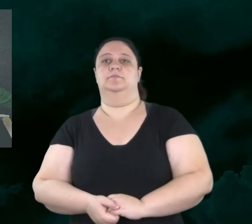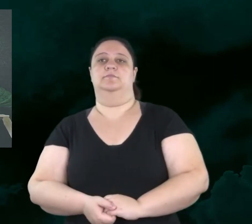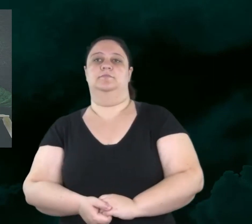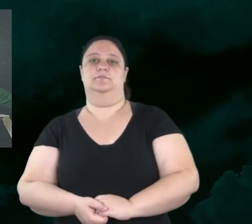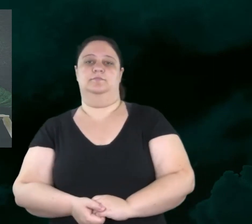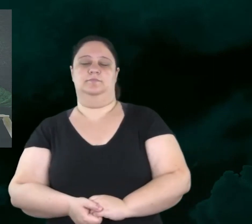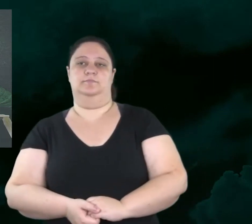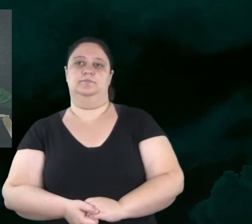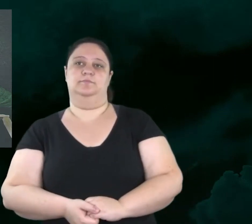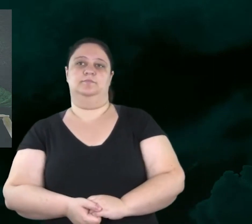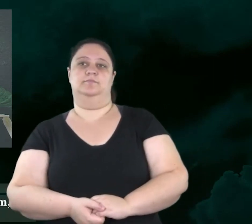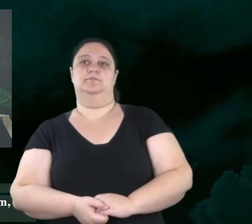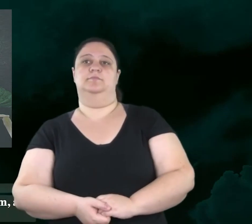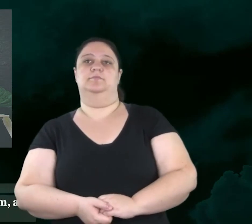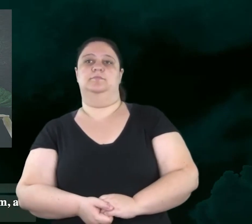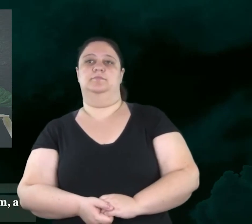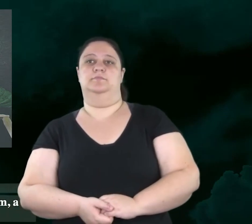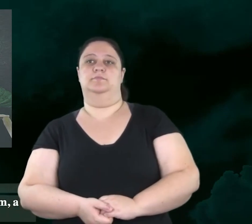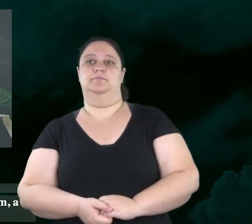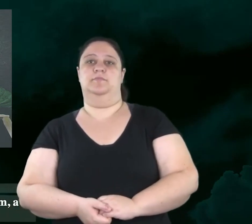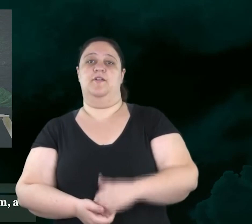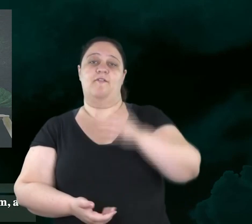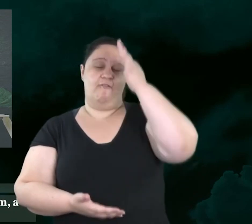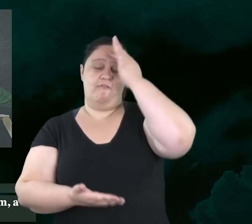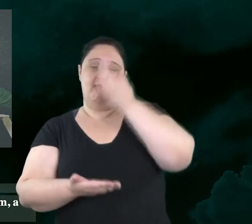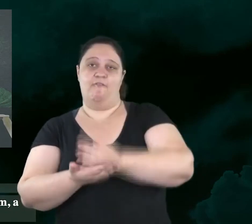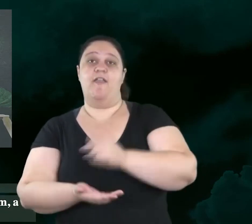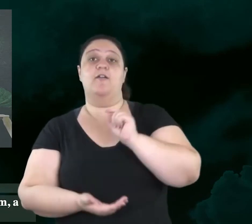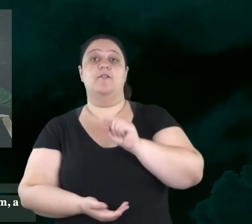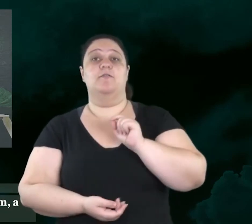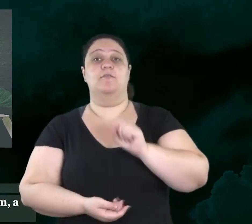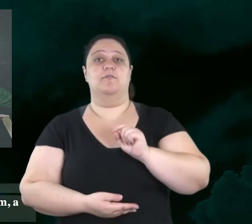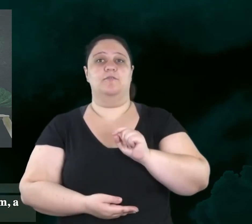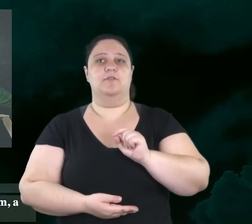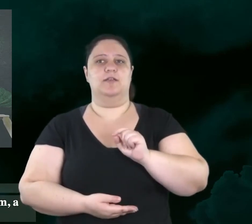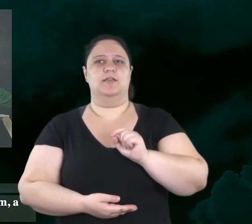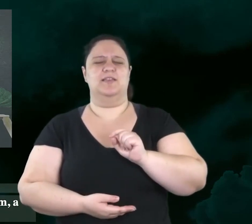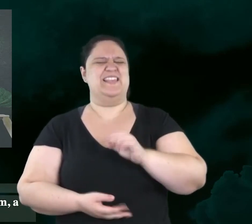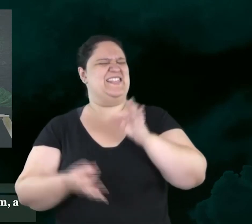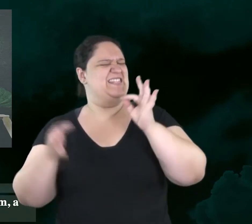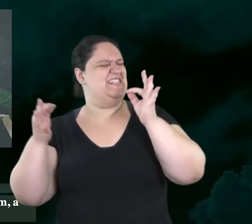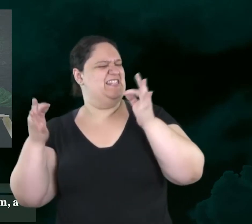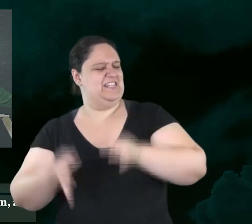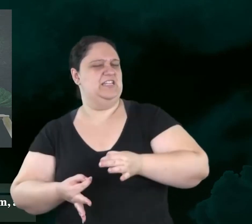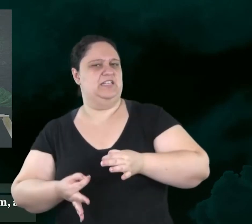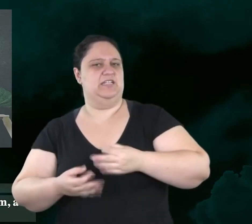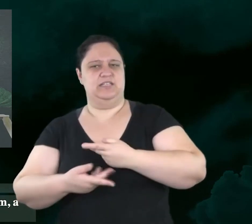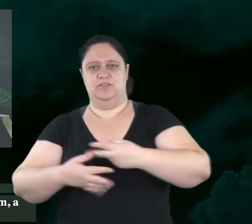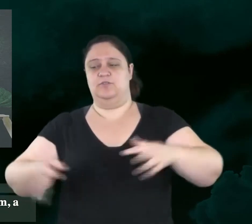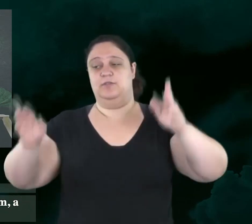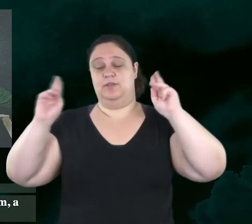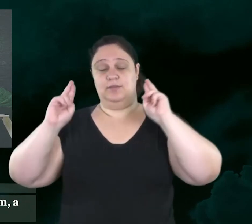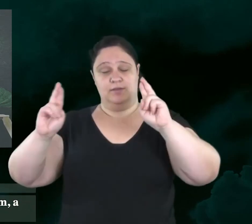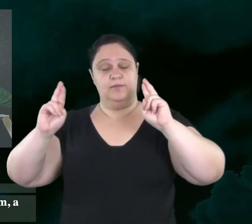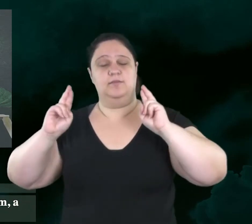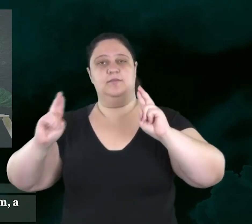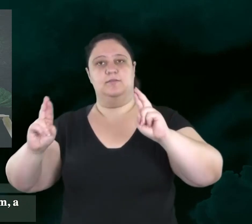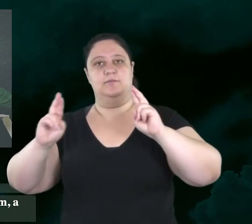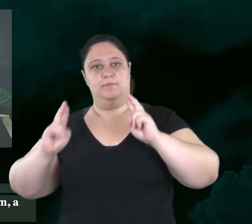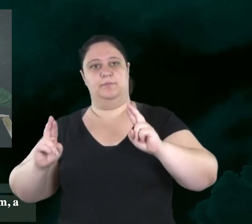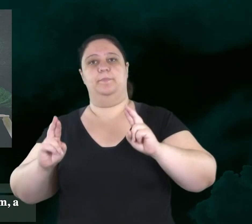A fé é a certeza de coisas que se esperam, a